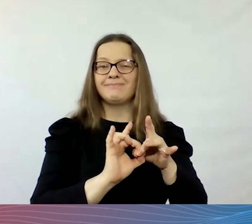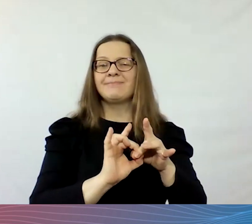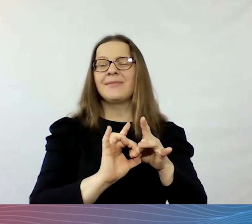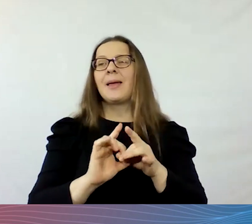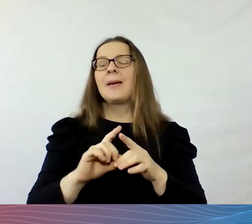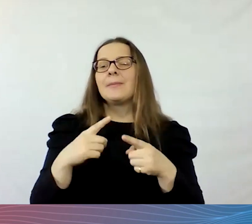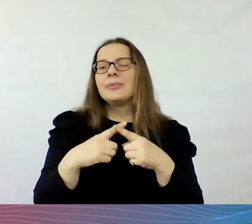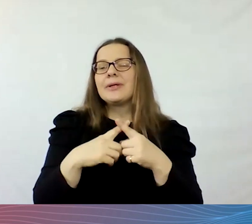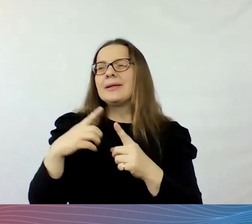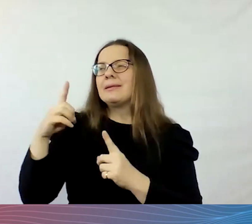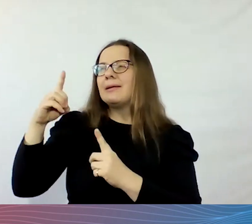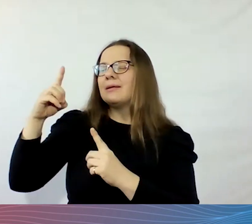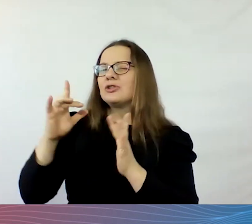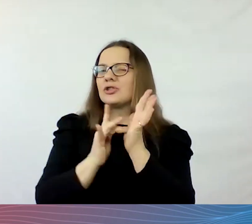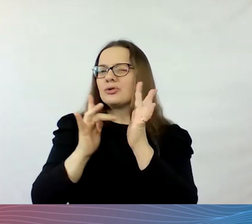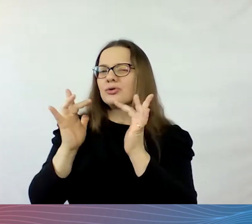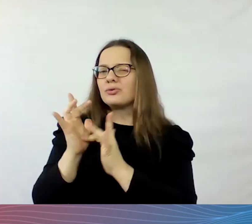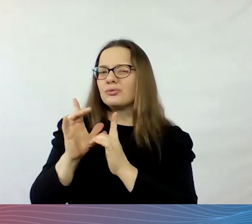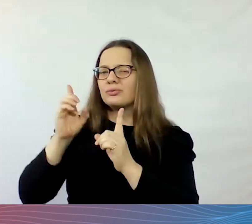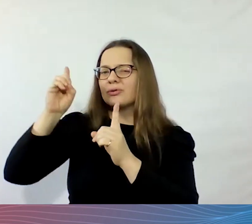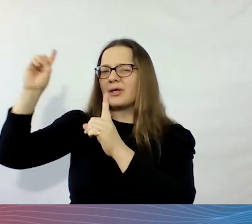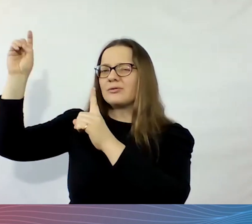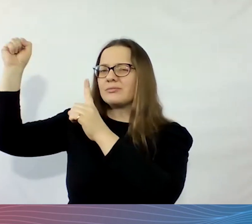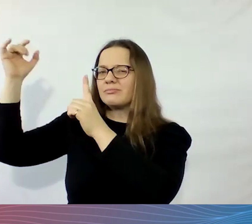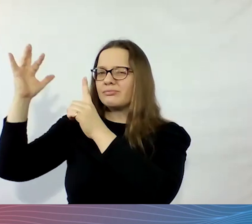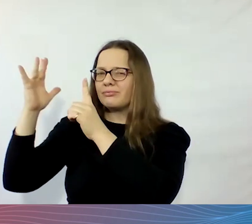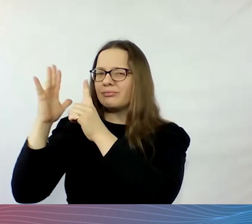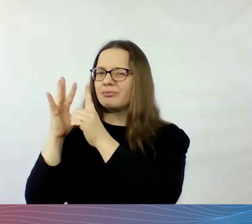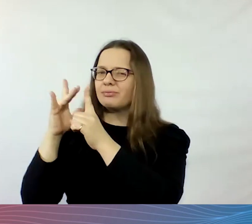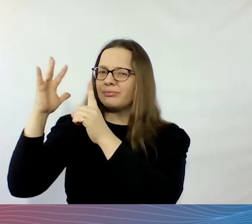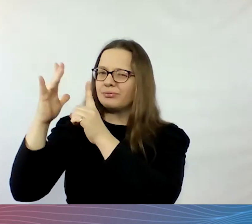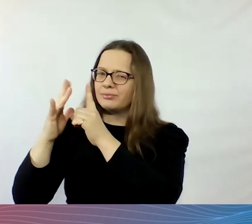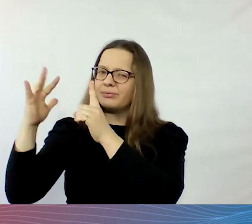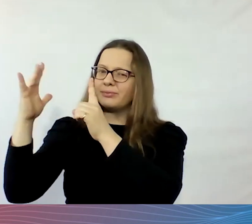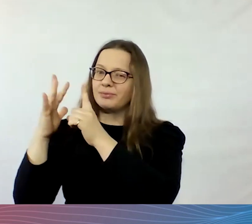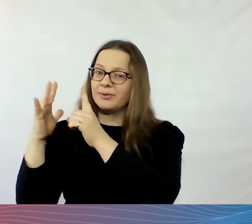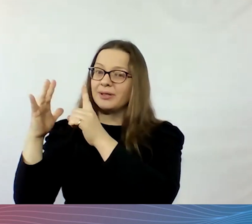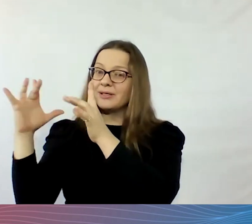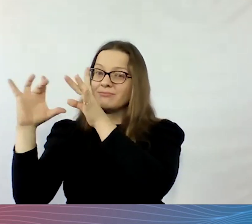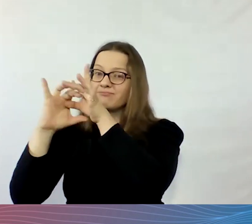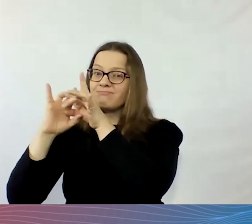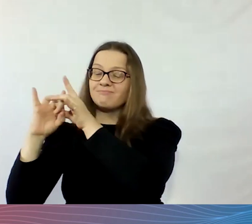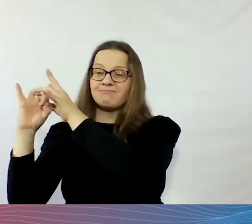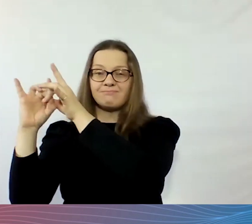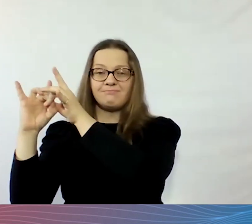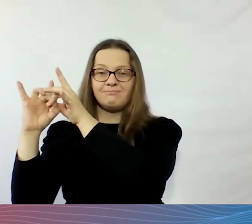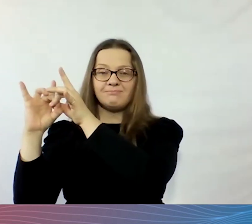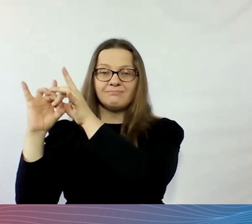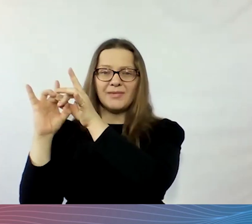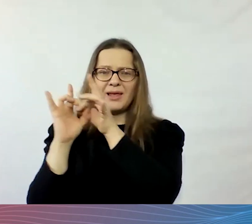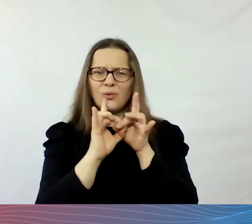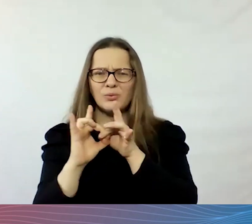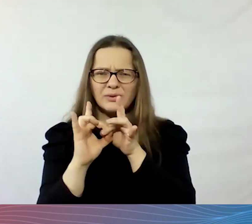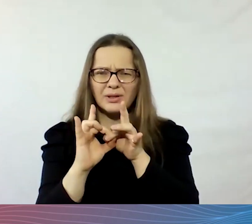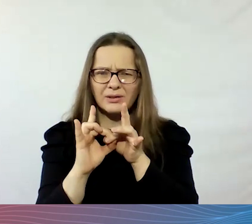sejam um, como nós o somos, tá? Então não é unidade fabricada pelos homens. O homem